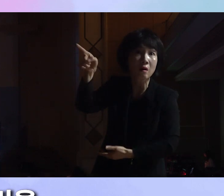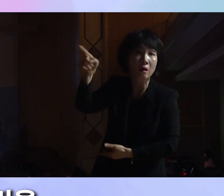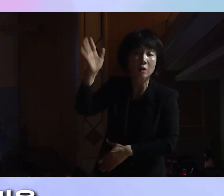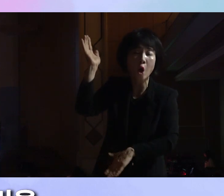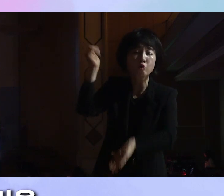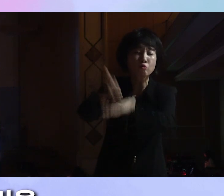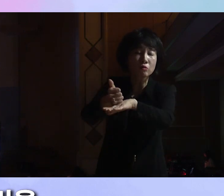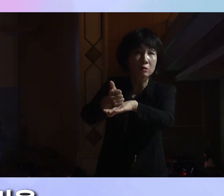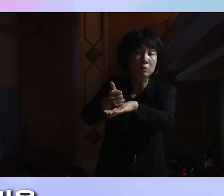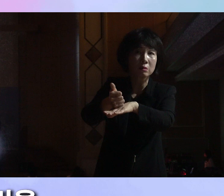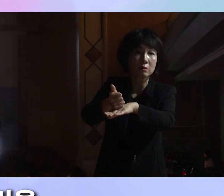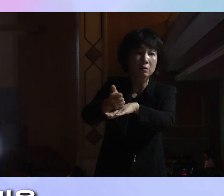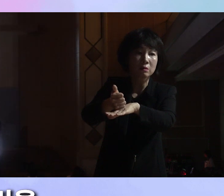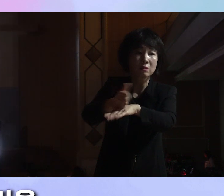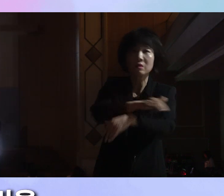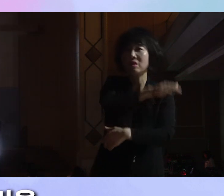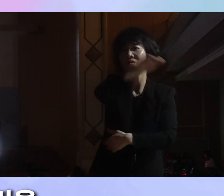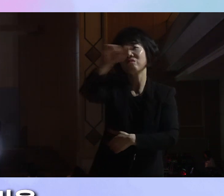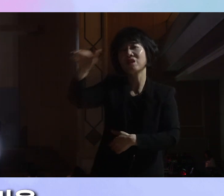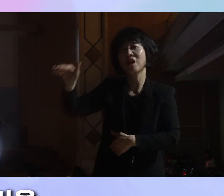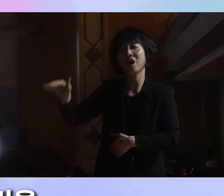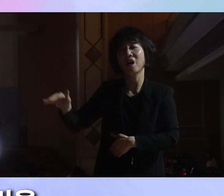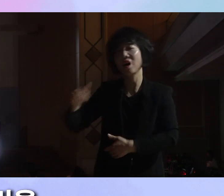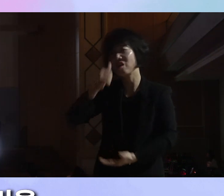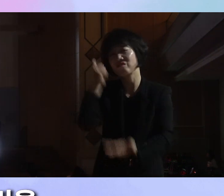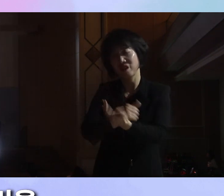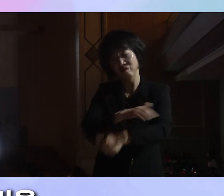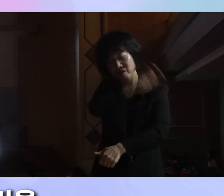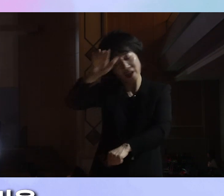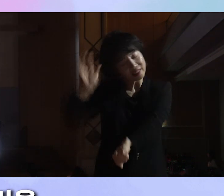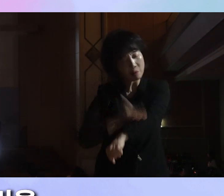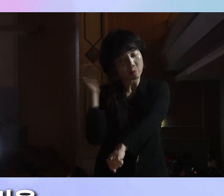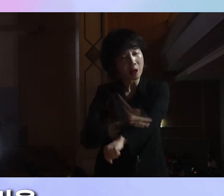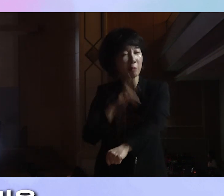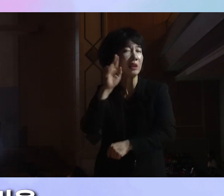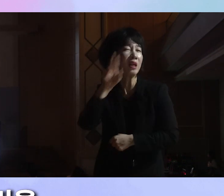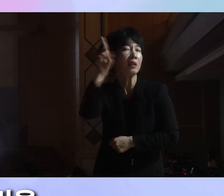결국 우리가 틀렸던 거야.